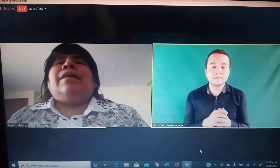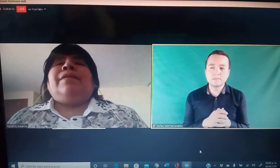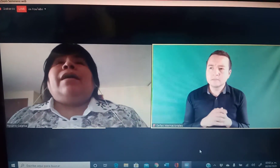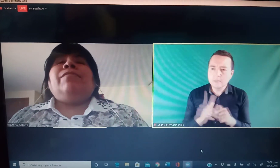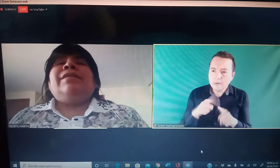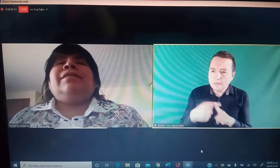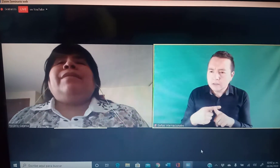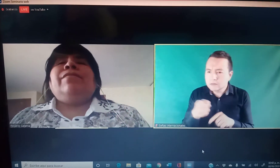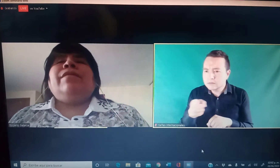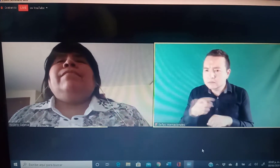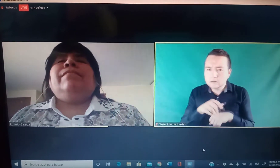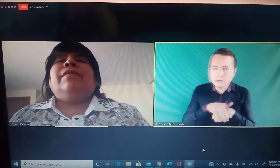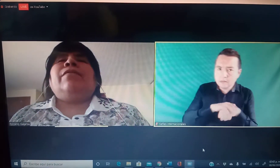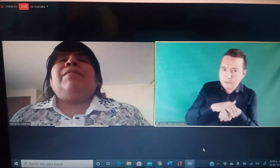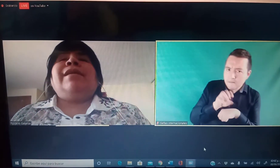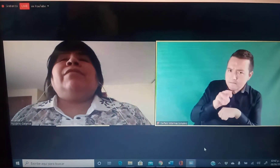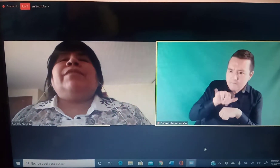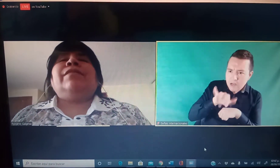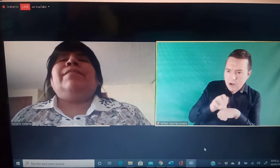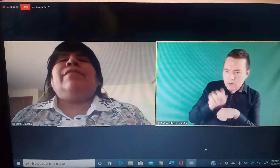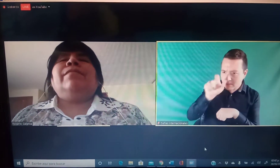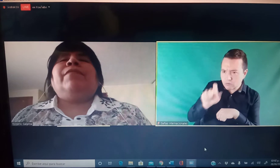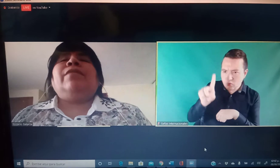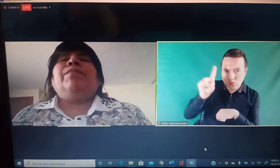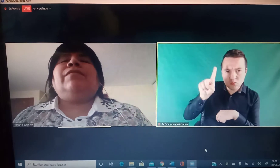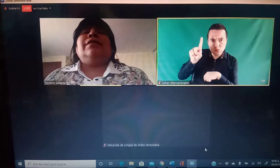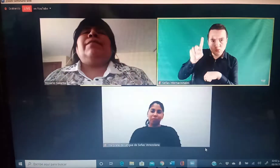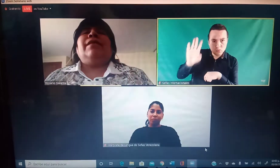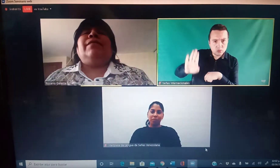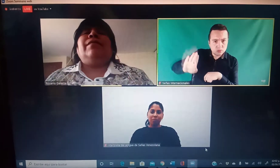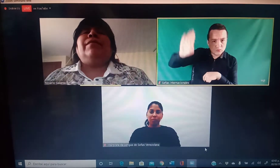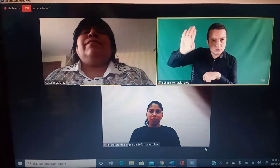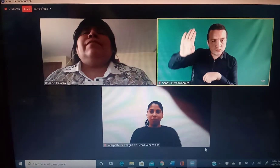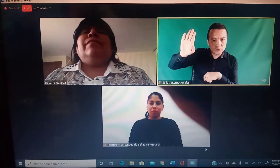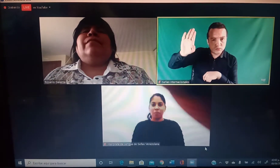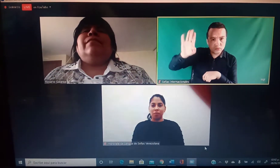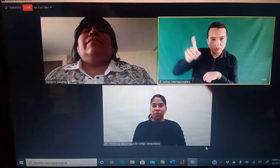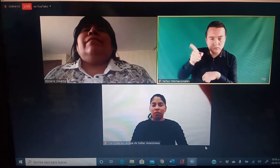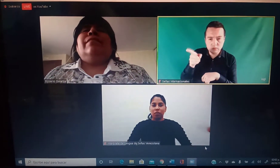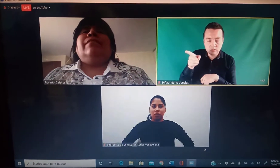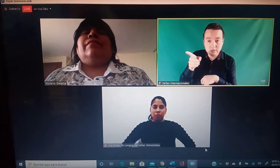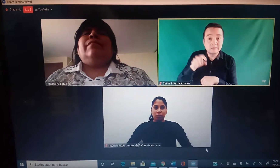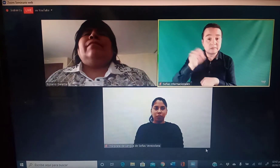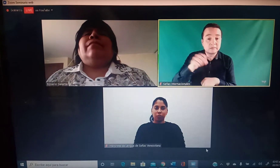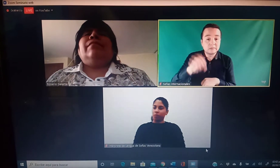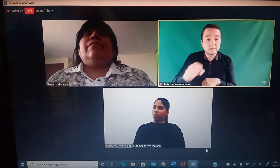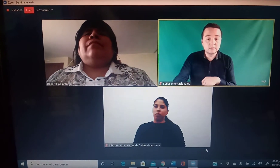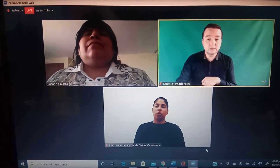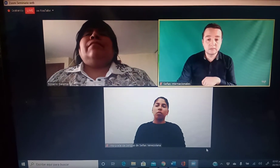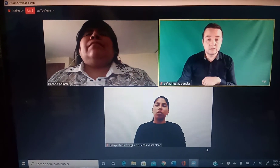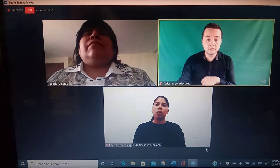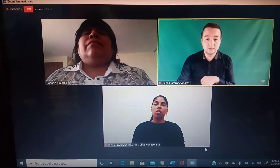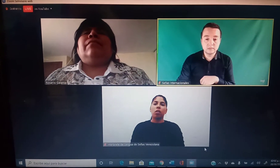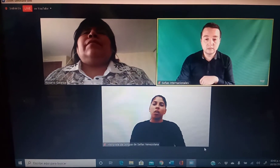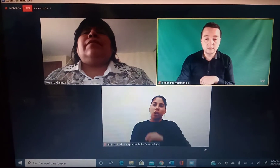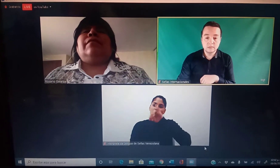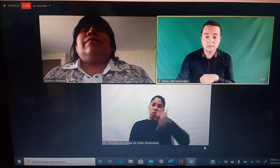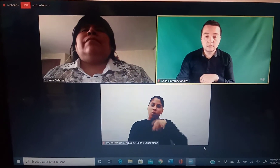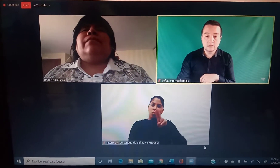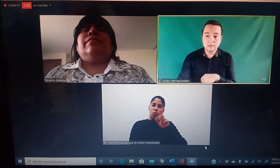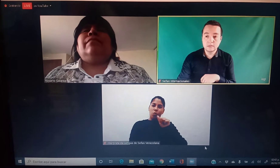¿Algo más, Mario? Creo que había una persona, ¿no? Porque había dos personas que había en colomana. Sí, está Juan Pablo Villín